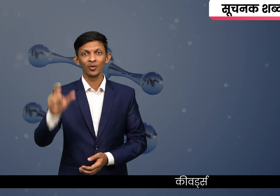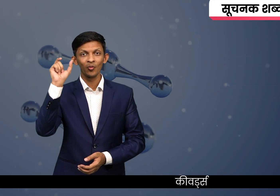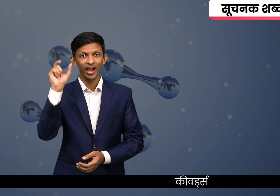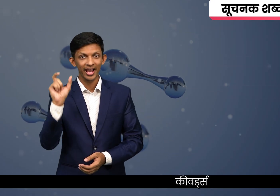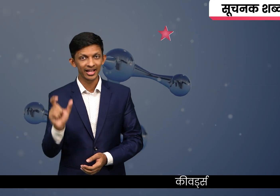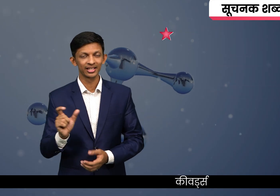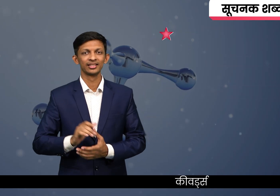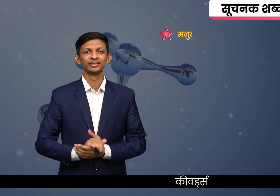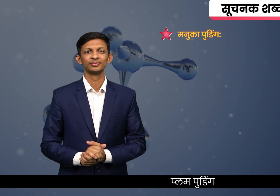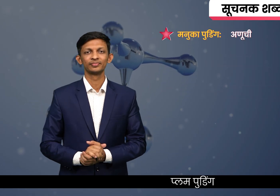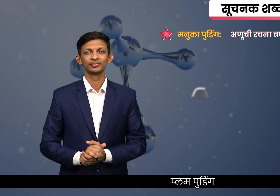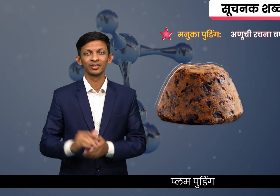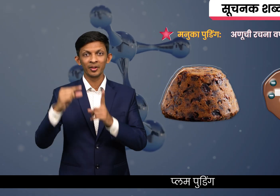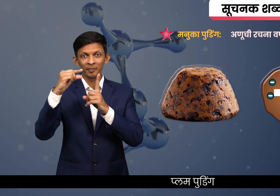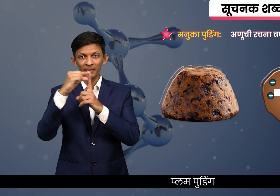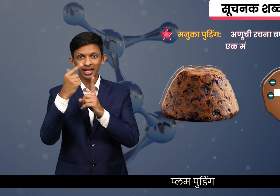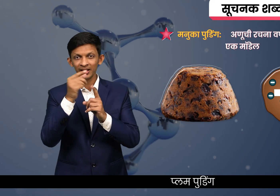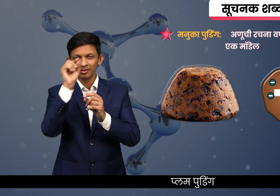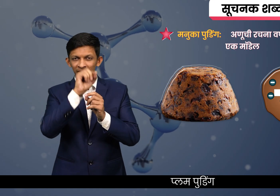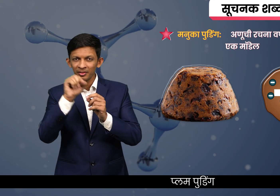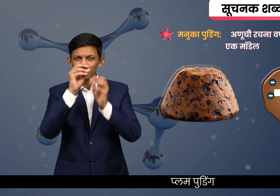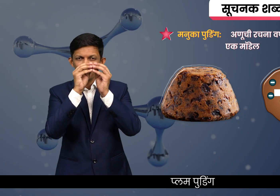कीवर्ड्स: प्लम पुडिंग,